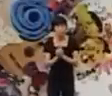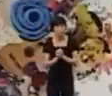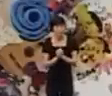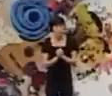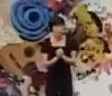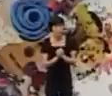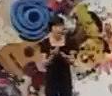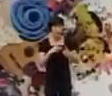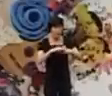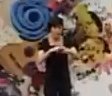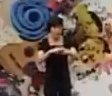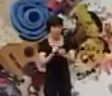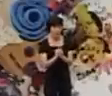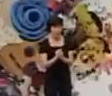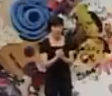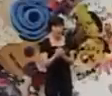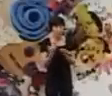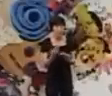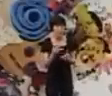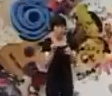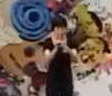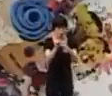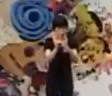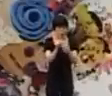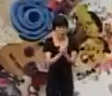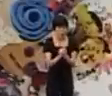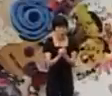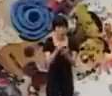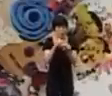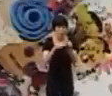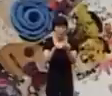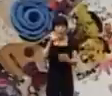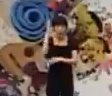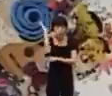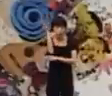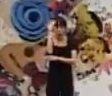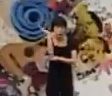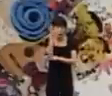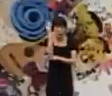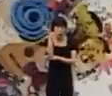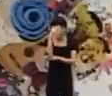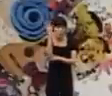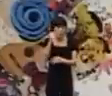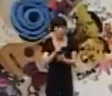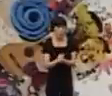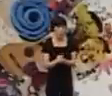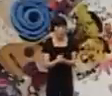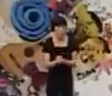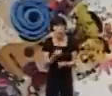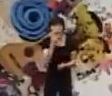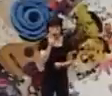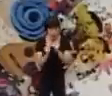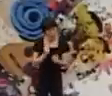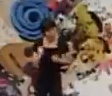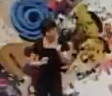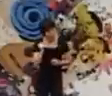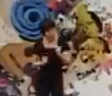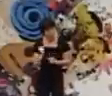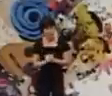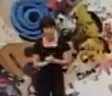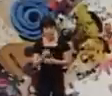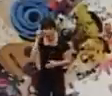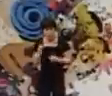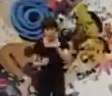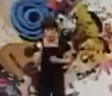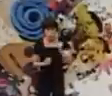咁嘅，我想介紹一下我哋今日一個角色，佢叫做阿峰，佢咁樣樣噶，佢好中意跑步噶，每次